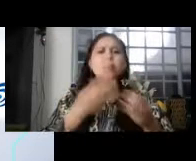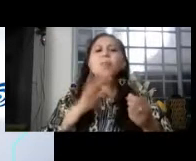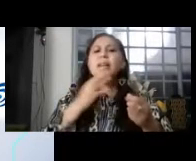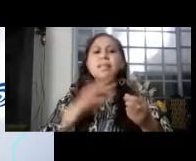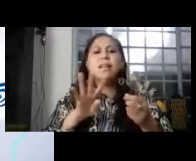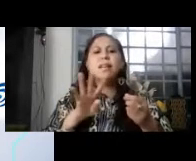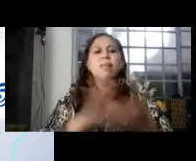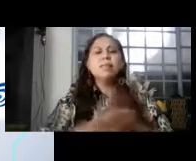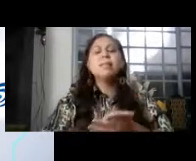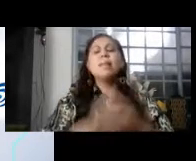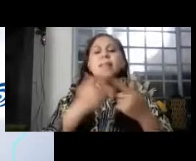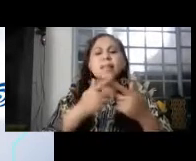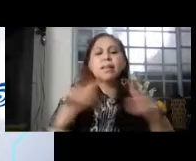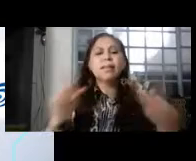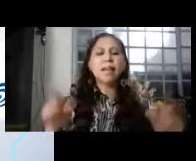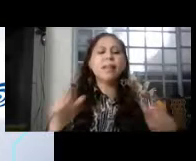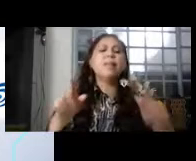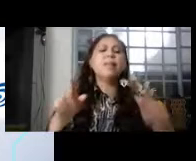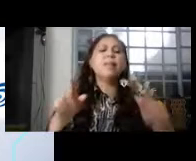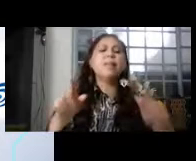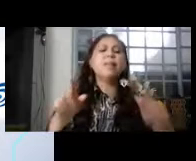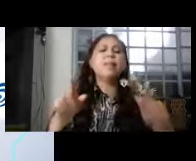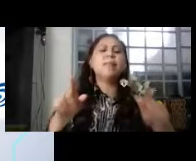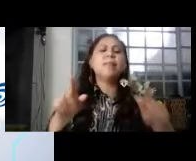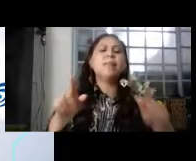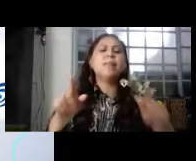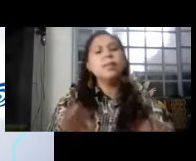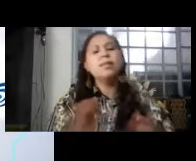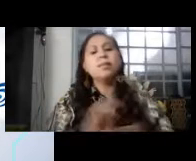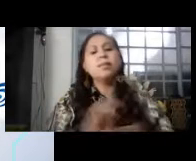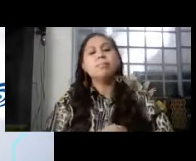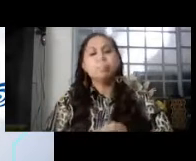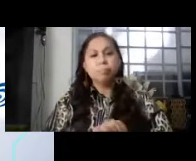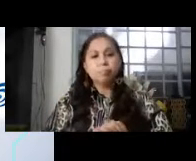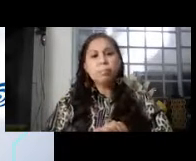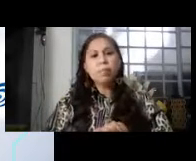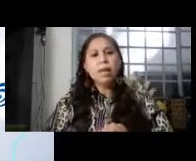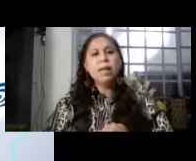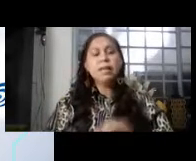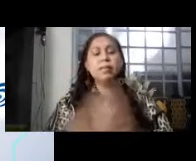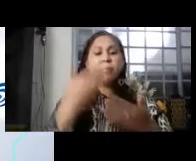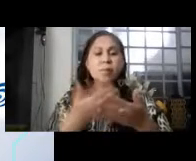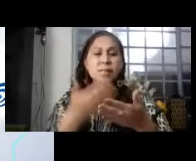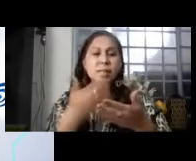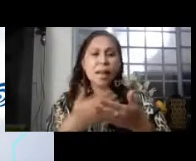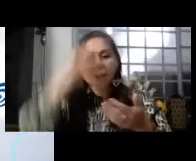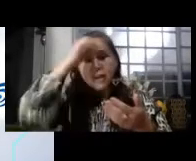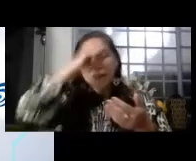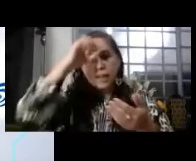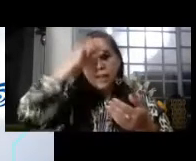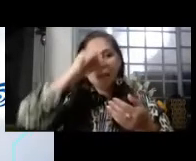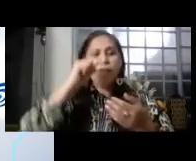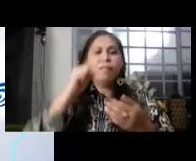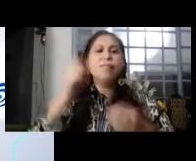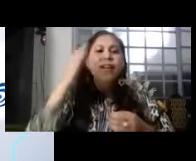mas não conhece não essa parte da gramática, essas que organiza. E então depois que